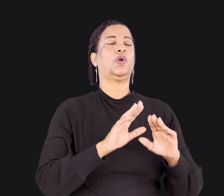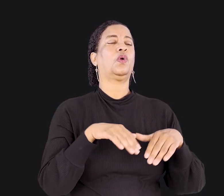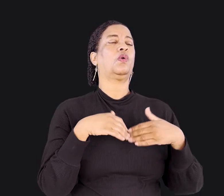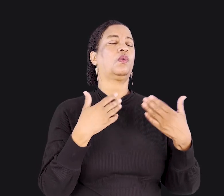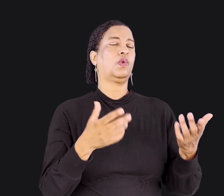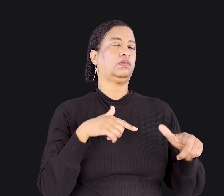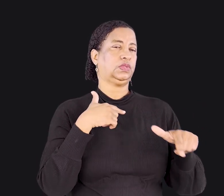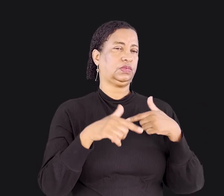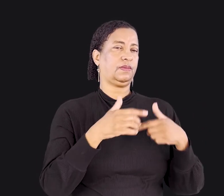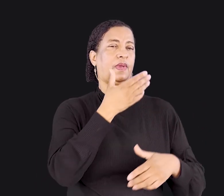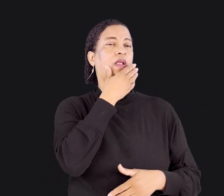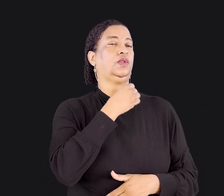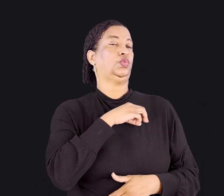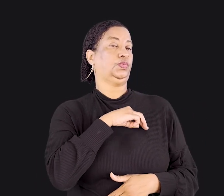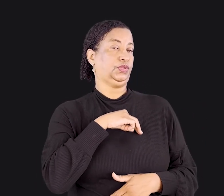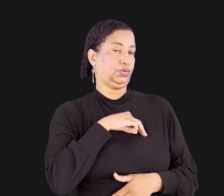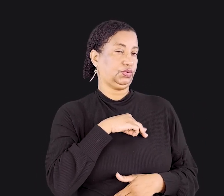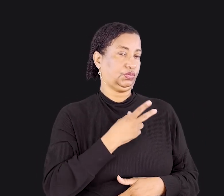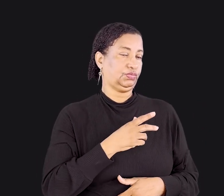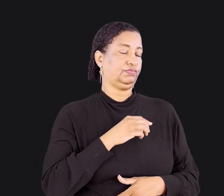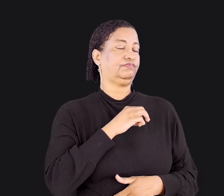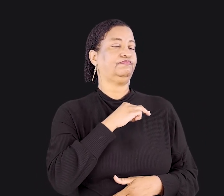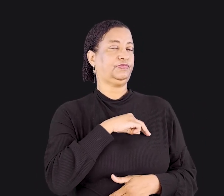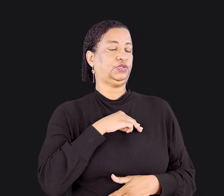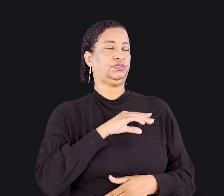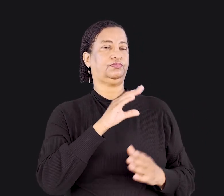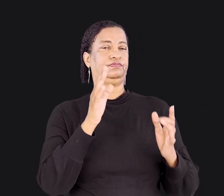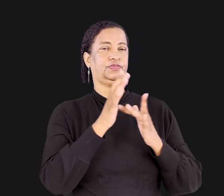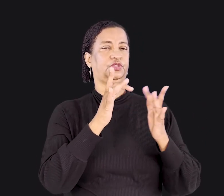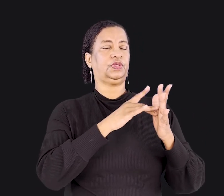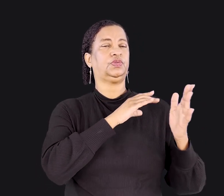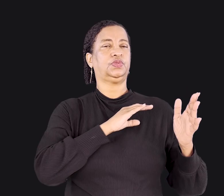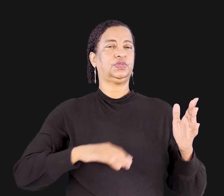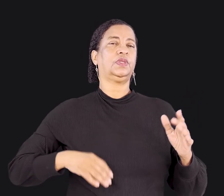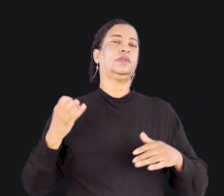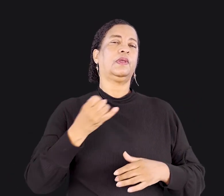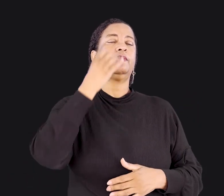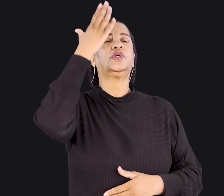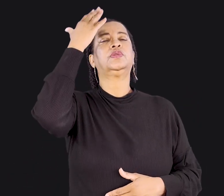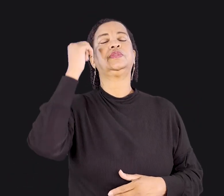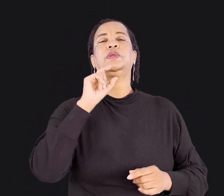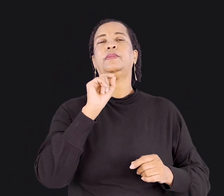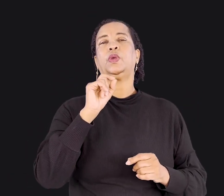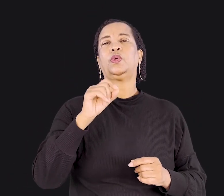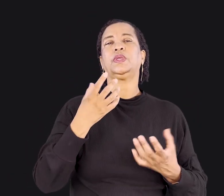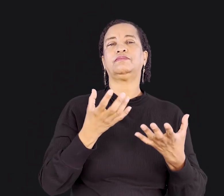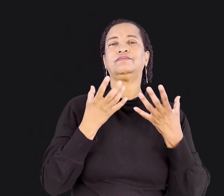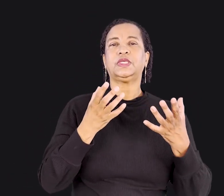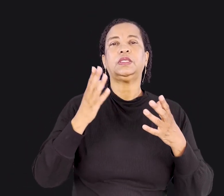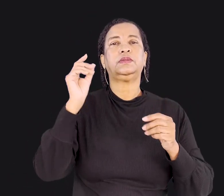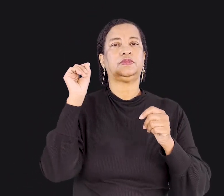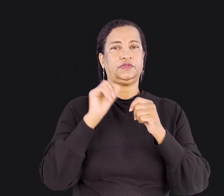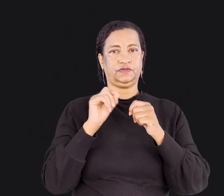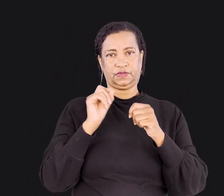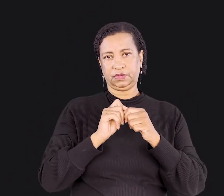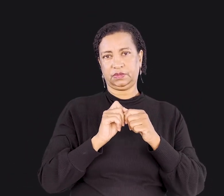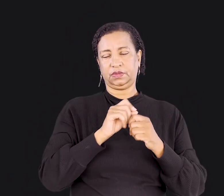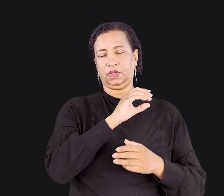essa tarefa, hein? Como ministros de Jesus Cristo, é importante que saibamos o que estamos tentando fazer. No capítulo